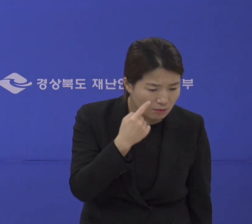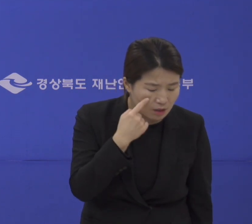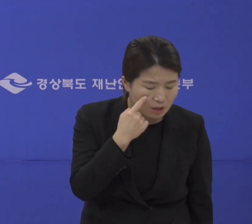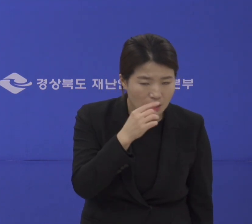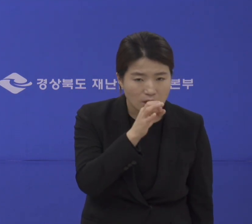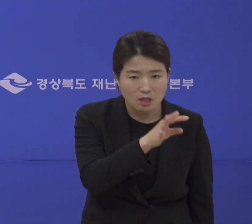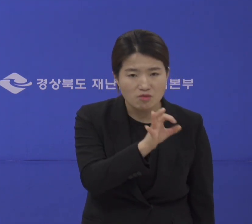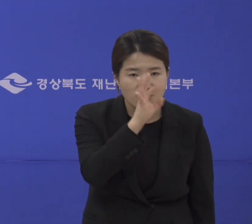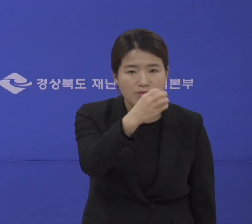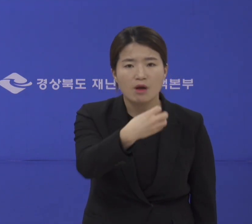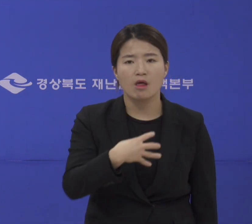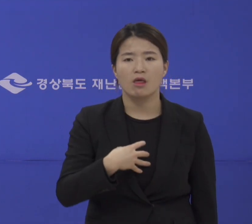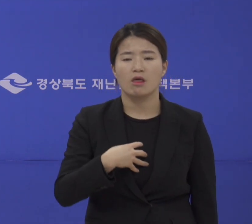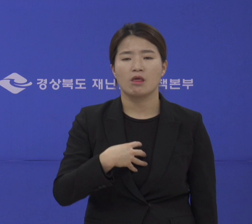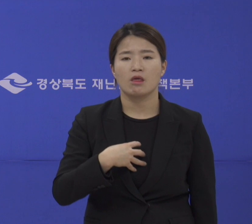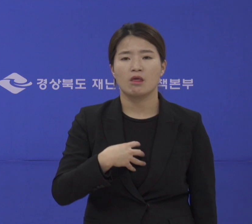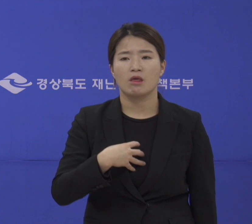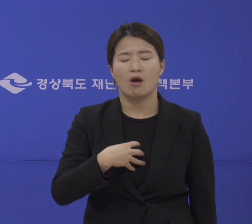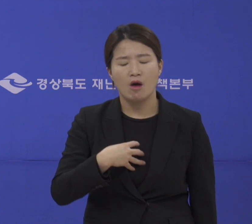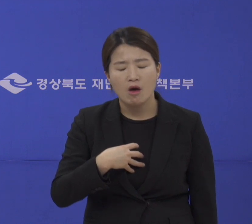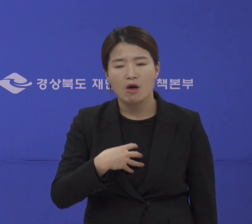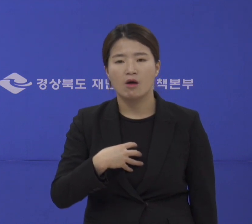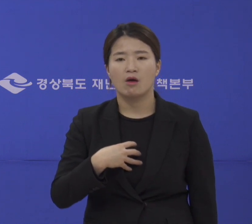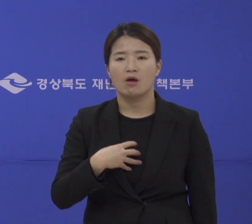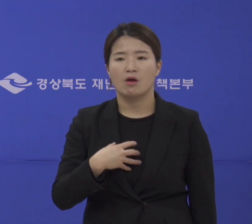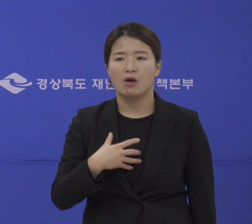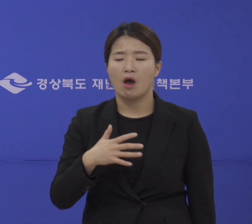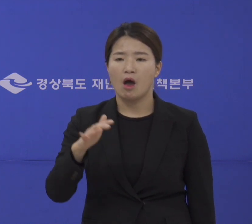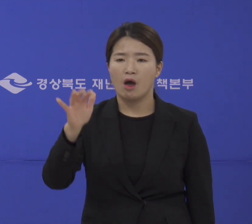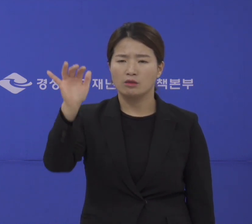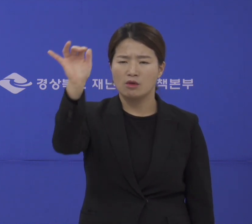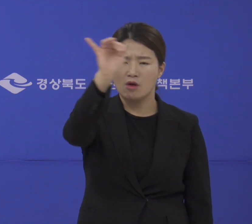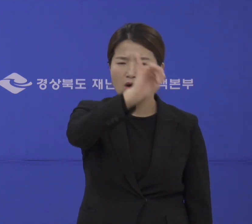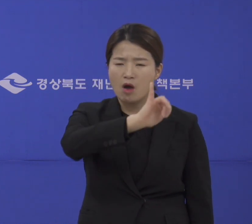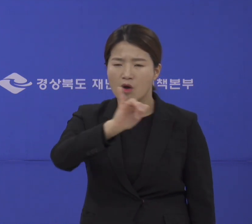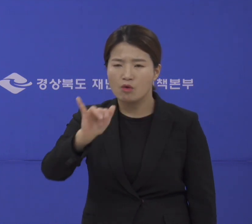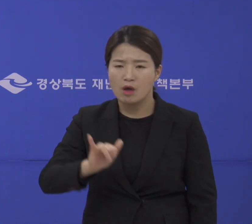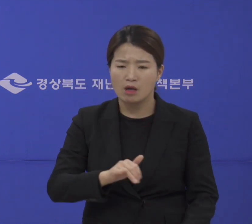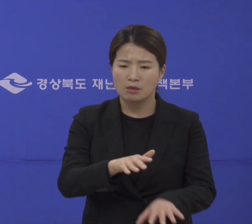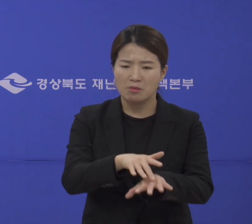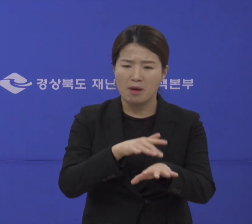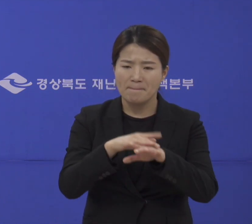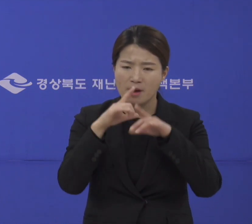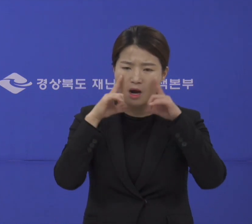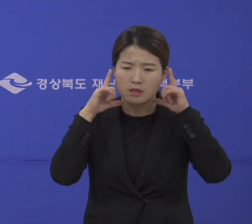수가 없답니다. 살 수가. 그러면 전국에서 이 면 마스크를 만들고 이런